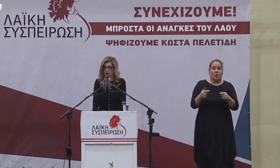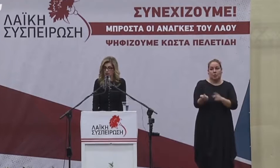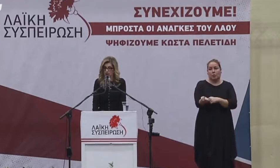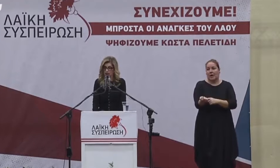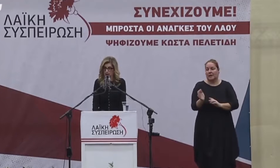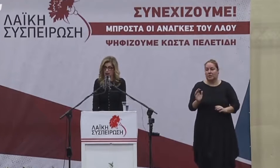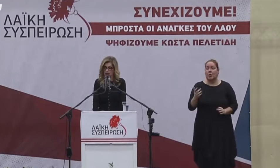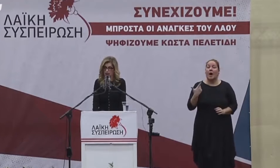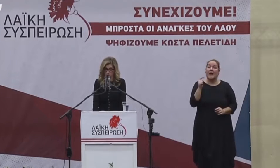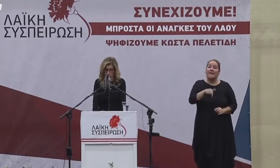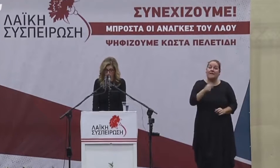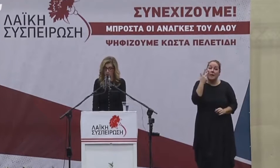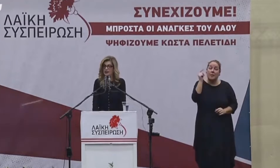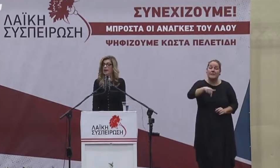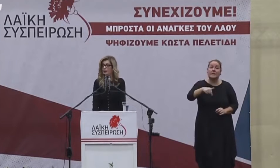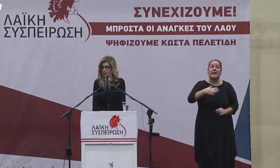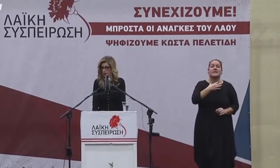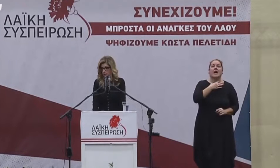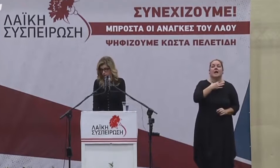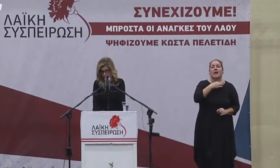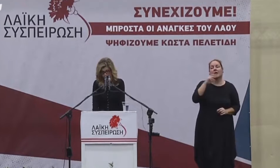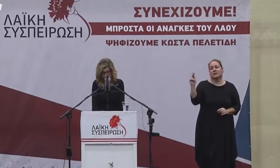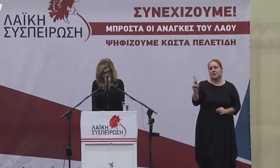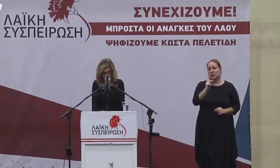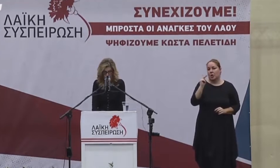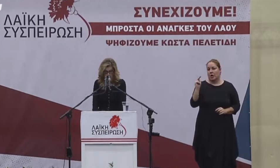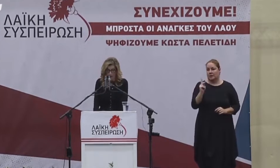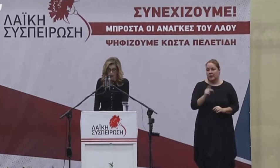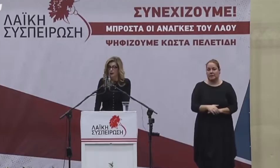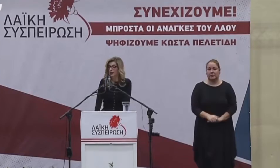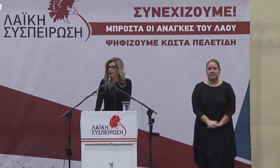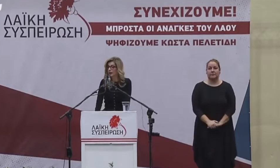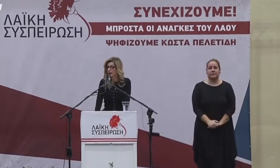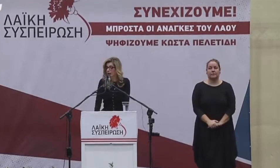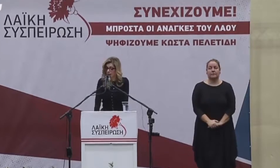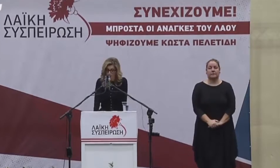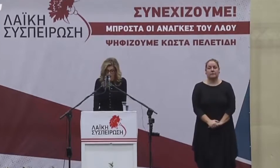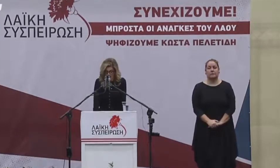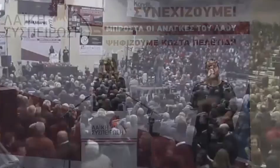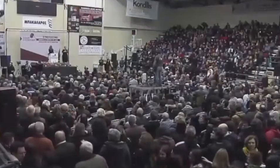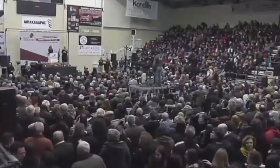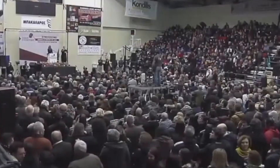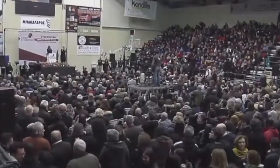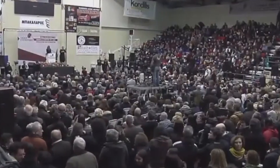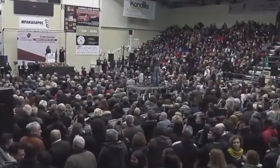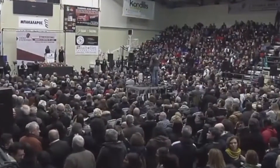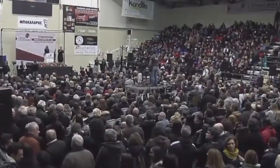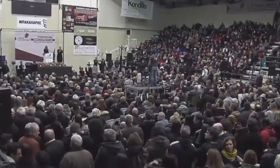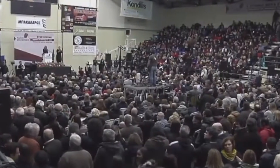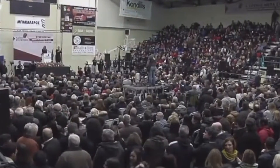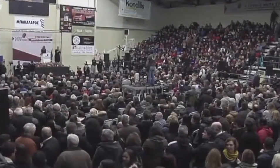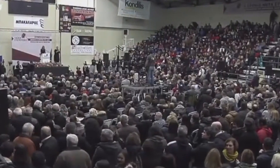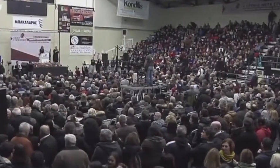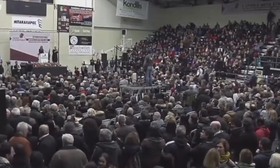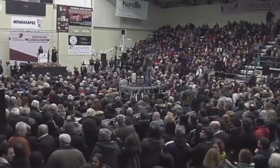και ούτε οι σημερινές ανάγκες της κοινωνίας μας τα επιτρέπουν. Θα ήθελα δε να επισημάνω